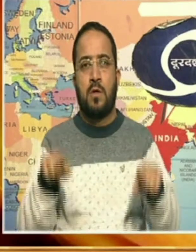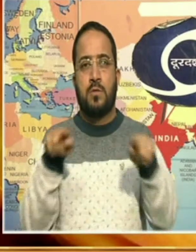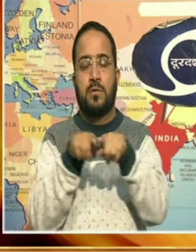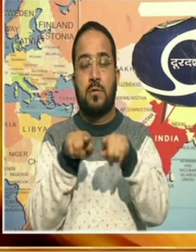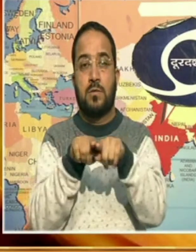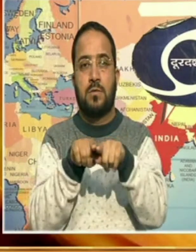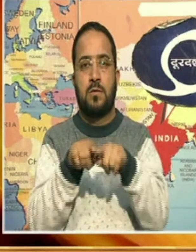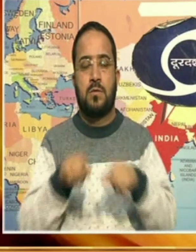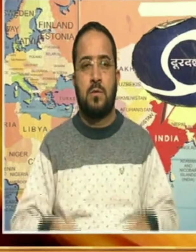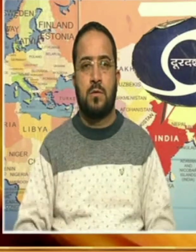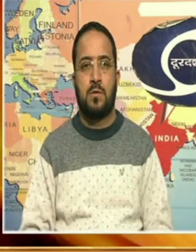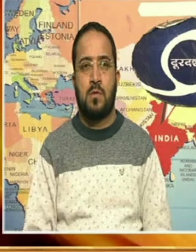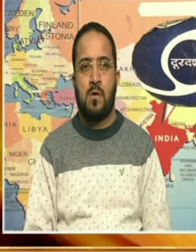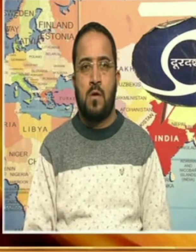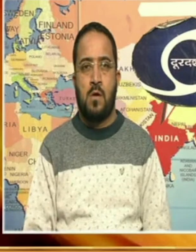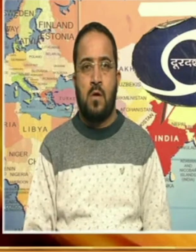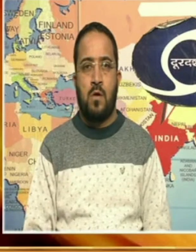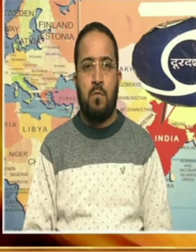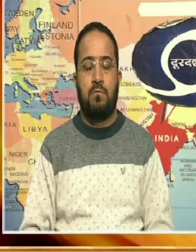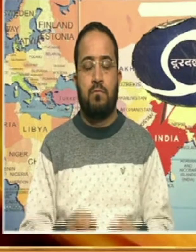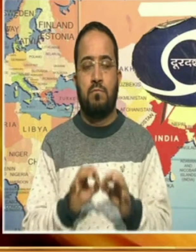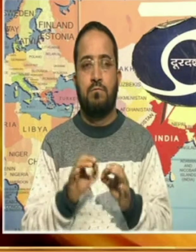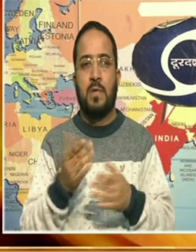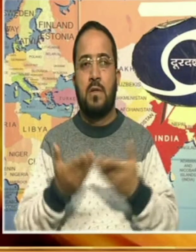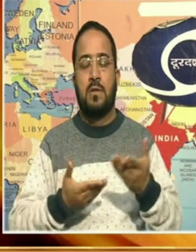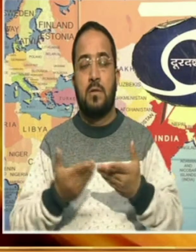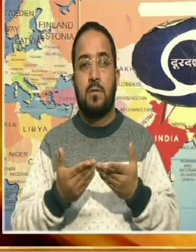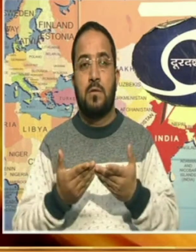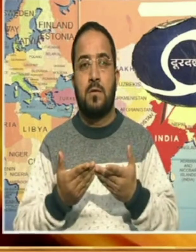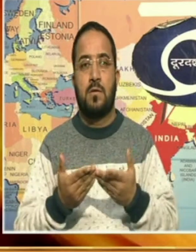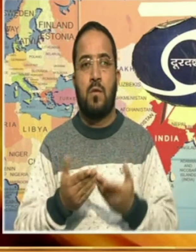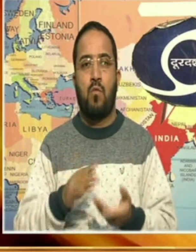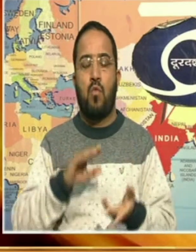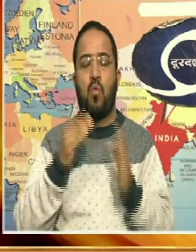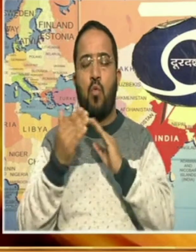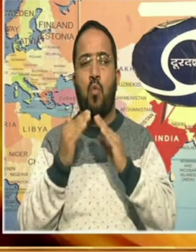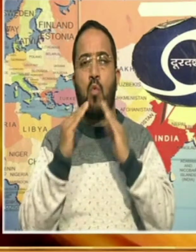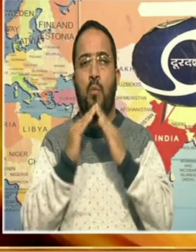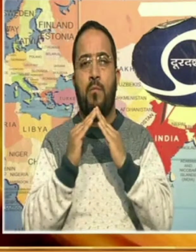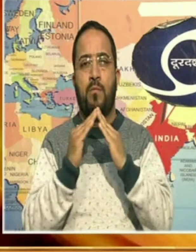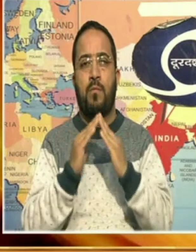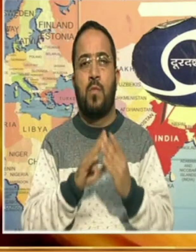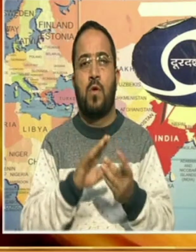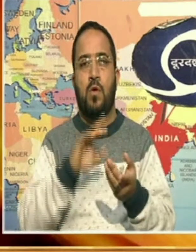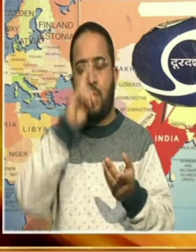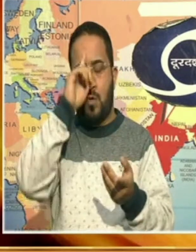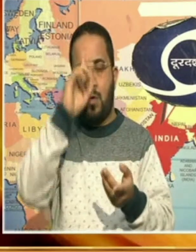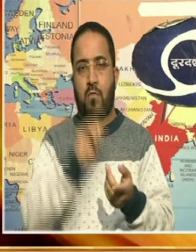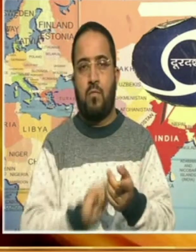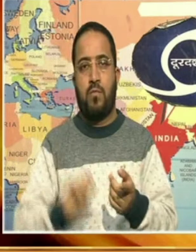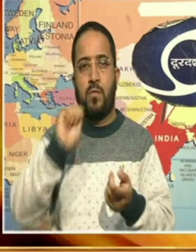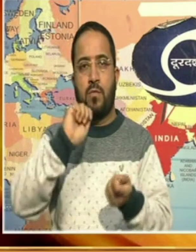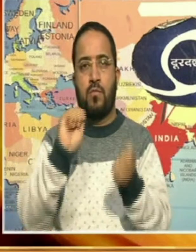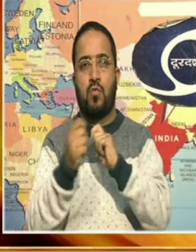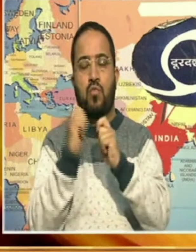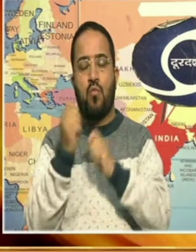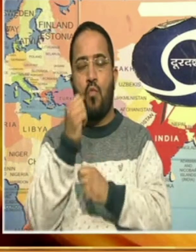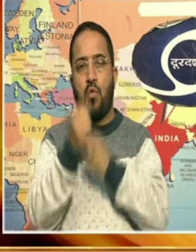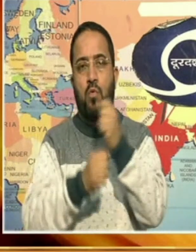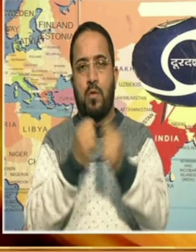درجے کی سنتوں کے لئے بڑے گھریلوں اور عالمی کھلاڑیوں کے ساتھ